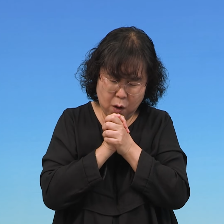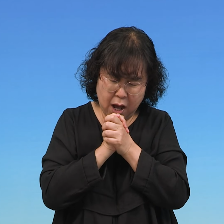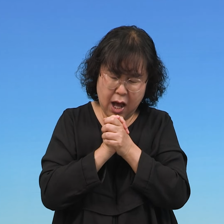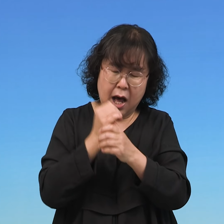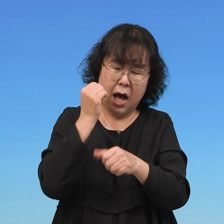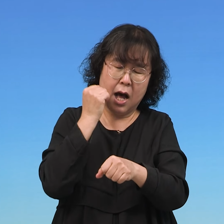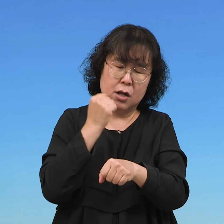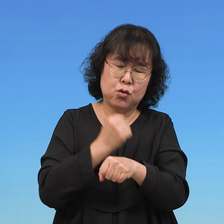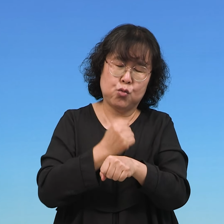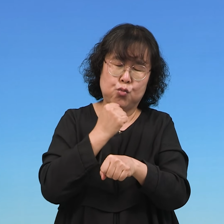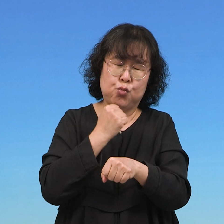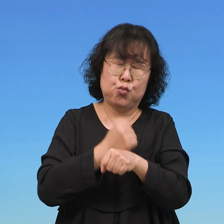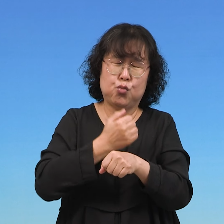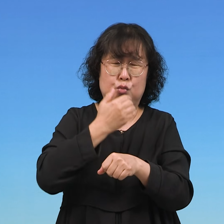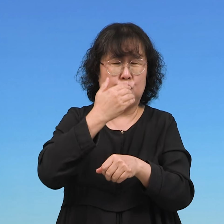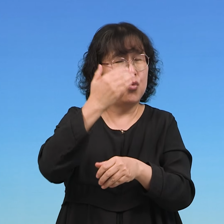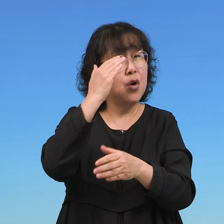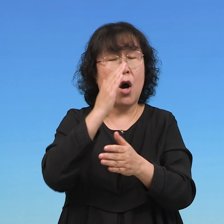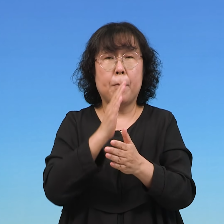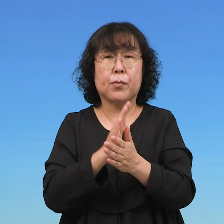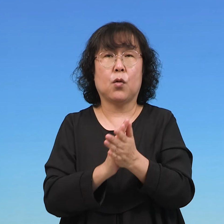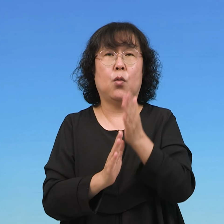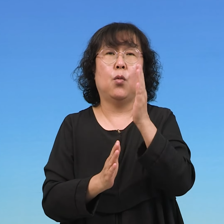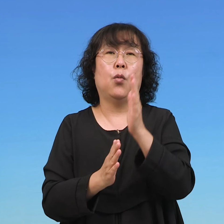지쳐서 기도할 수